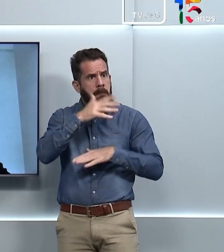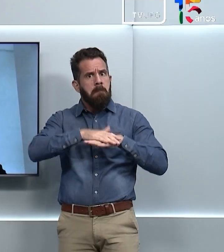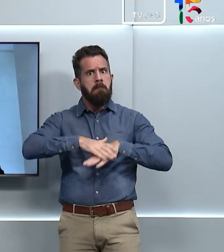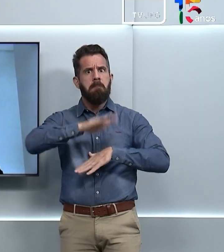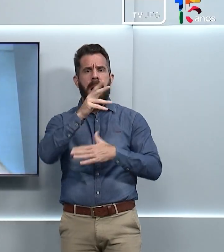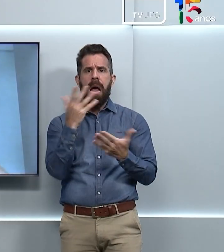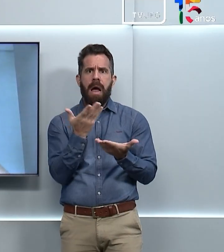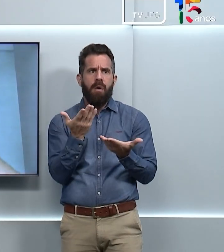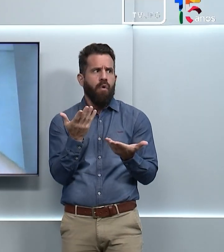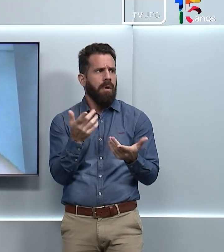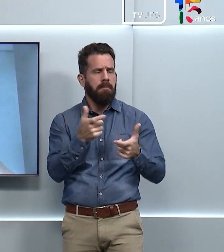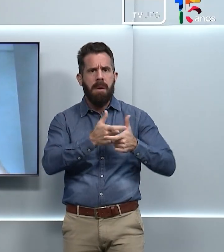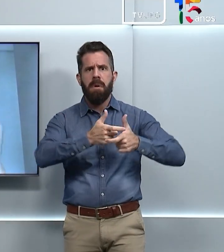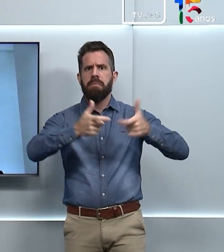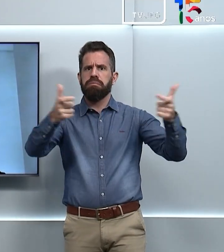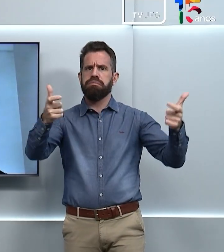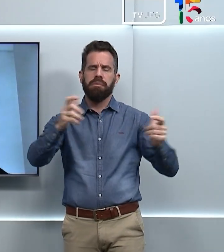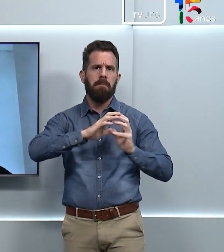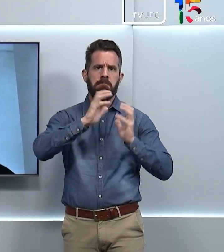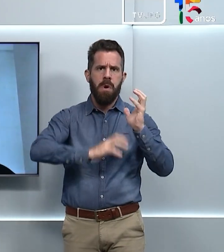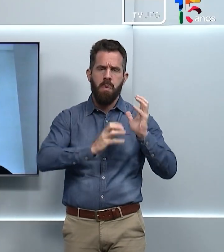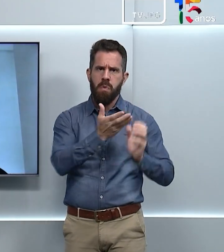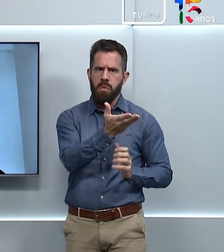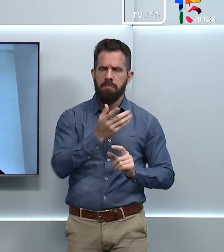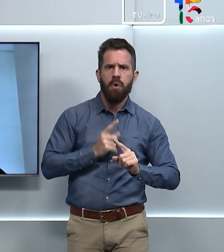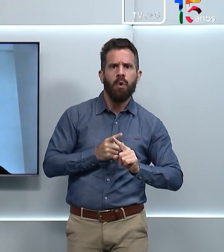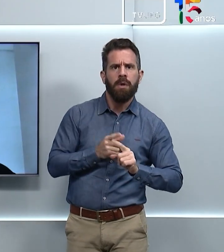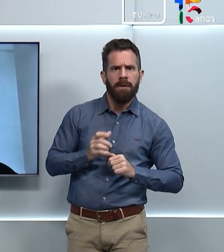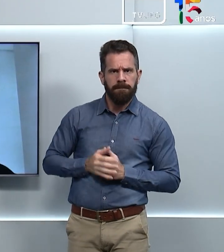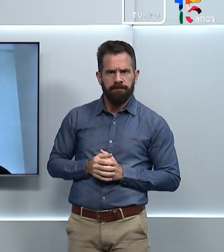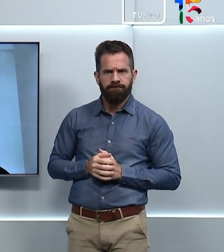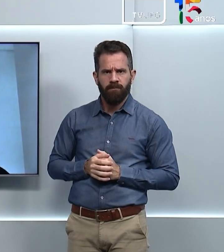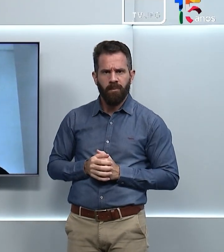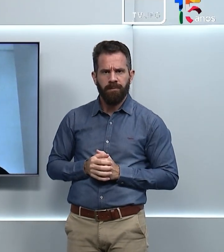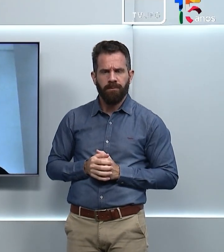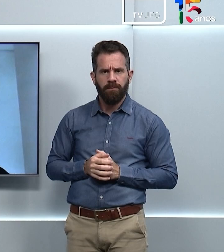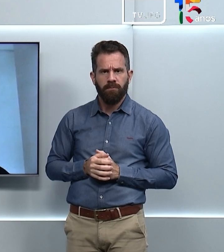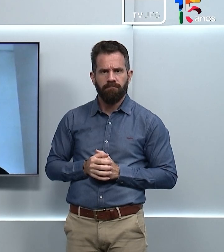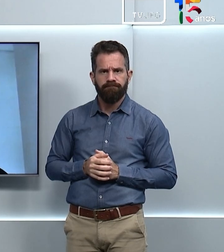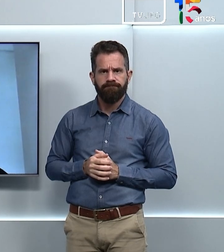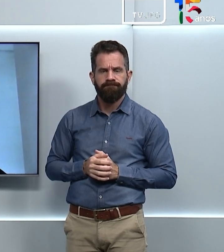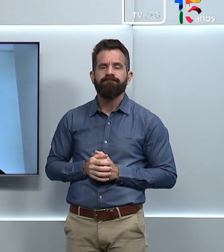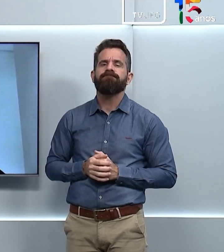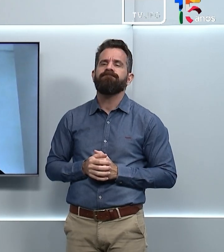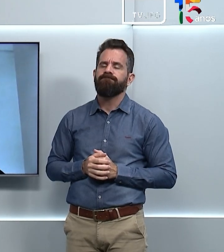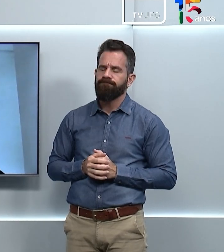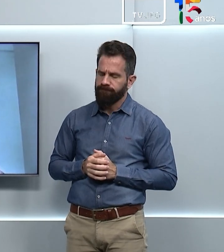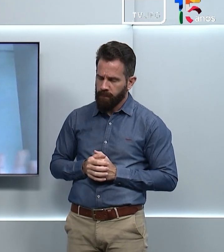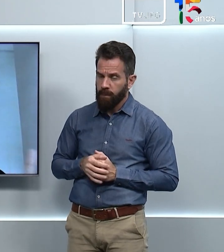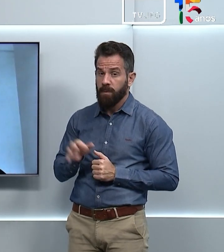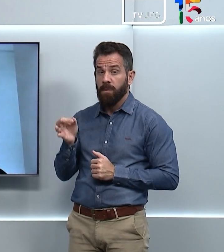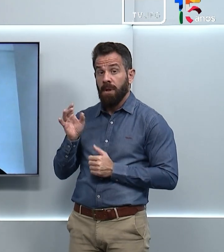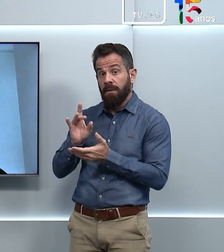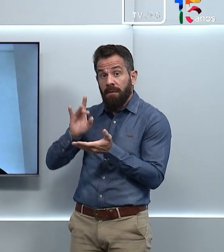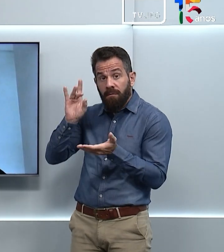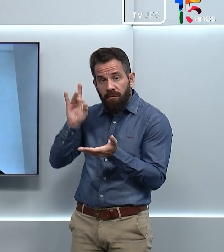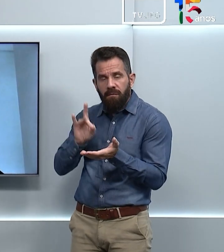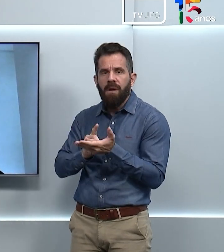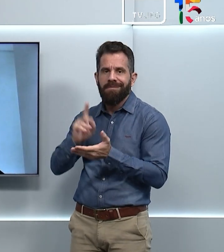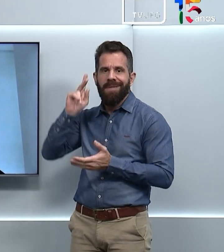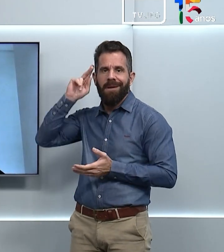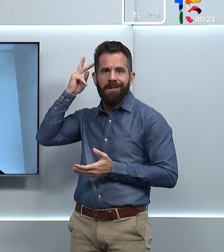mais acometidos pelo AVC? Sem dúvida, Camila. Então, esse é um problema que vem afetando milhares